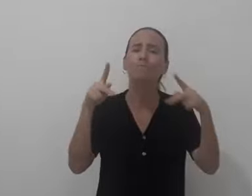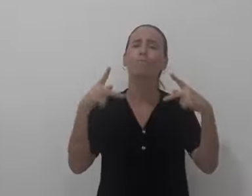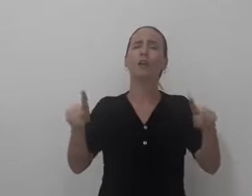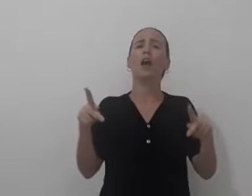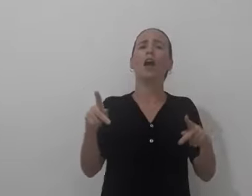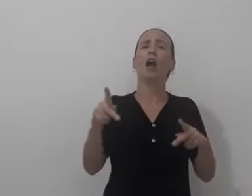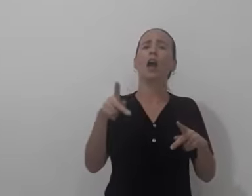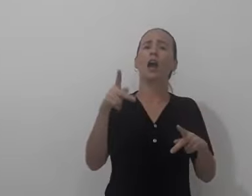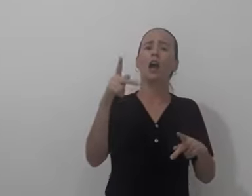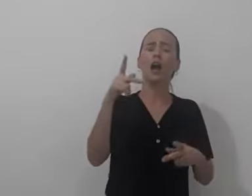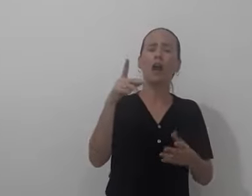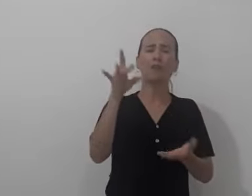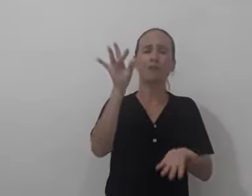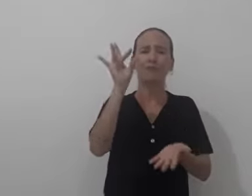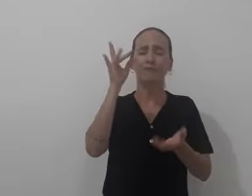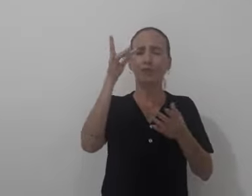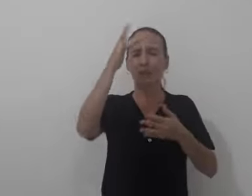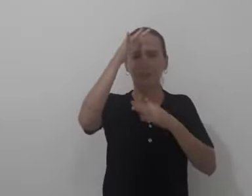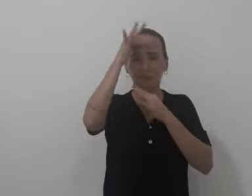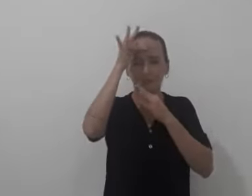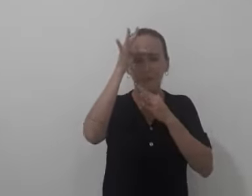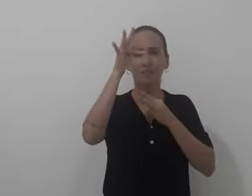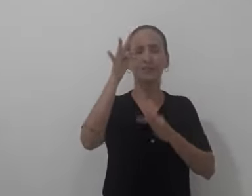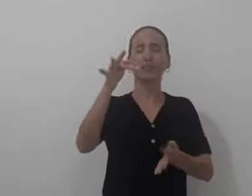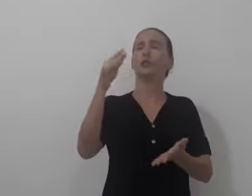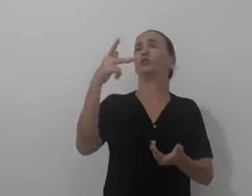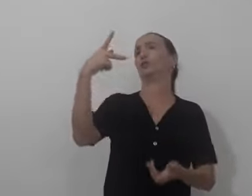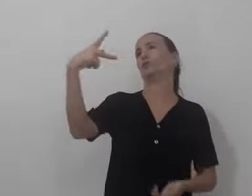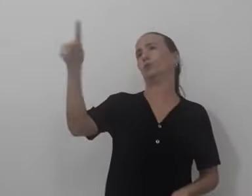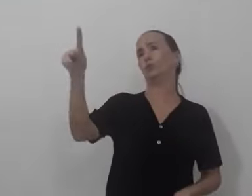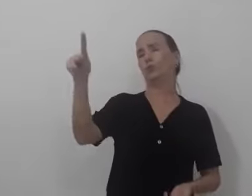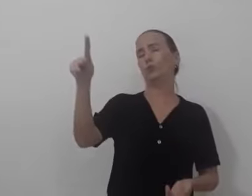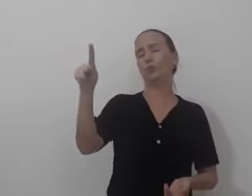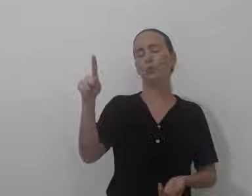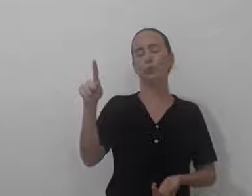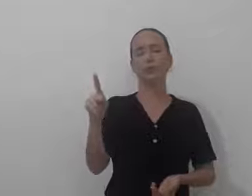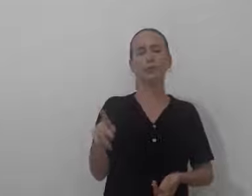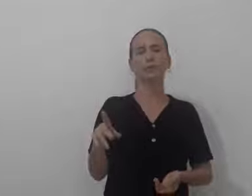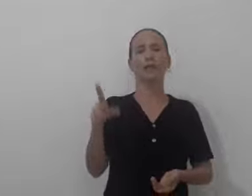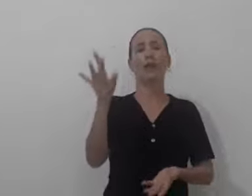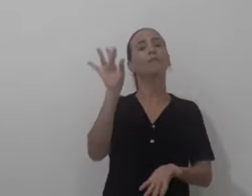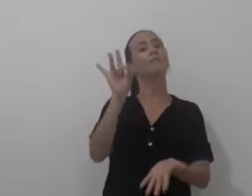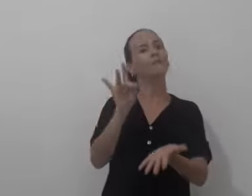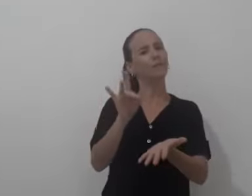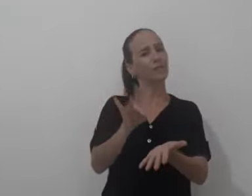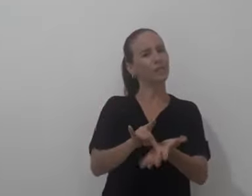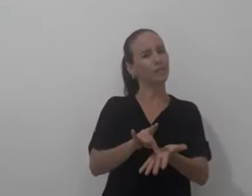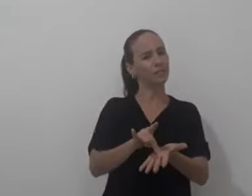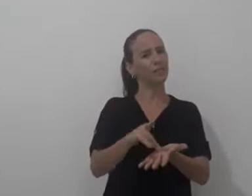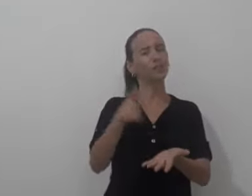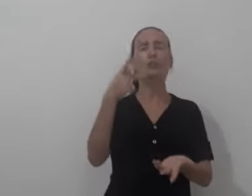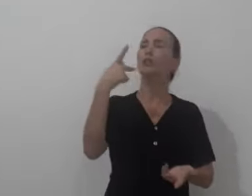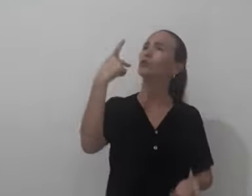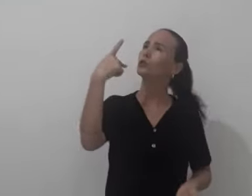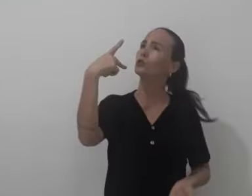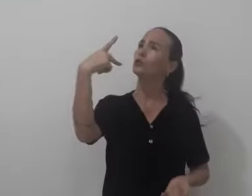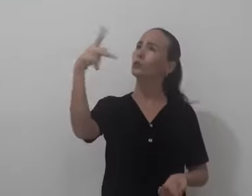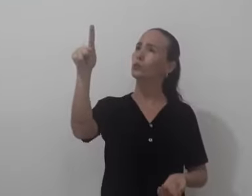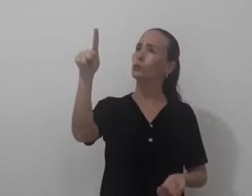tua salvação. Não escondi da grande congregação a tua graça e a tua